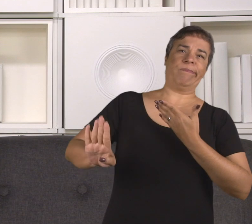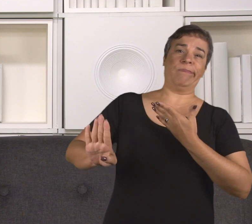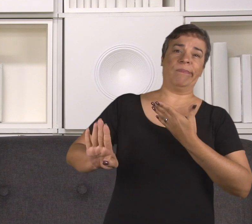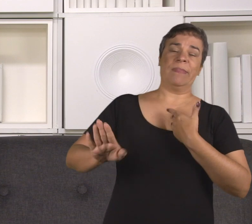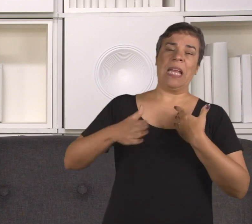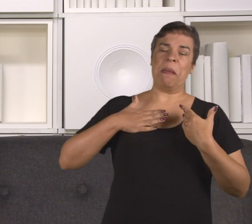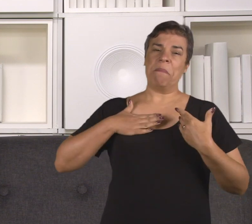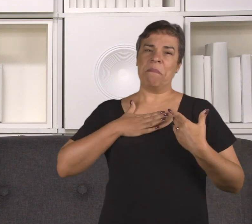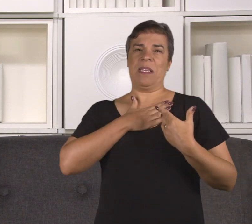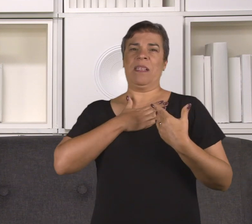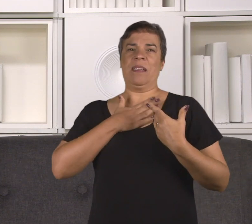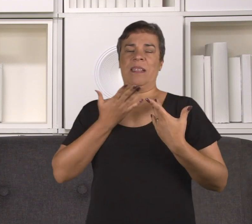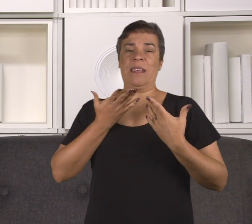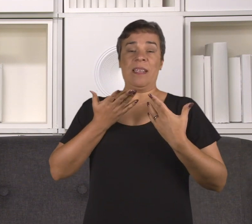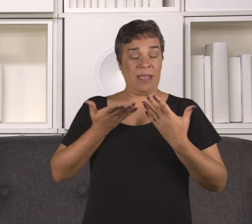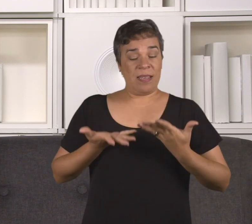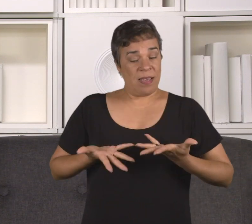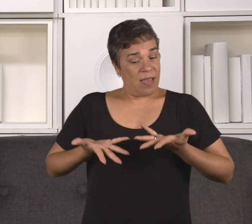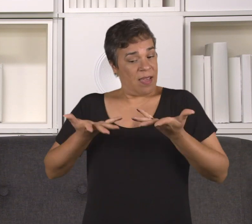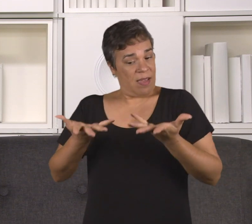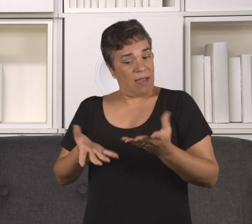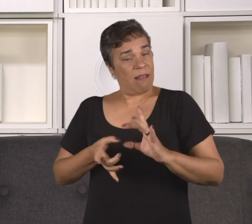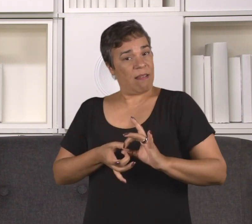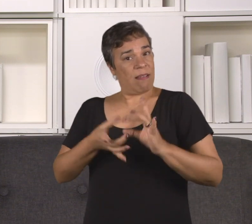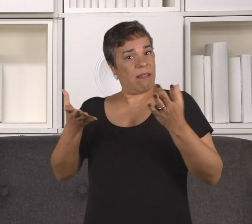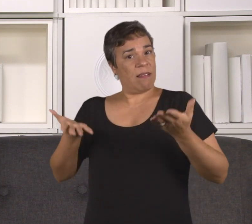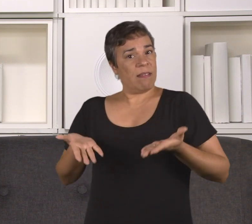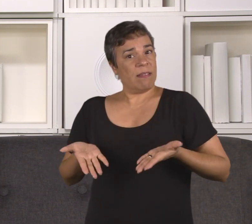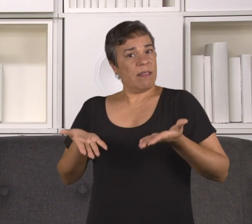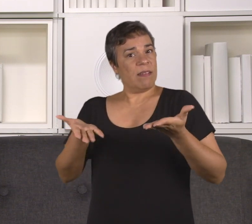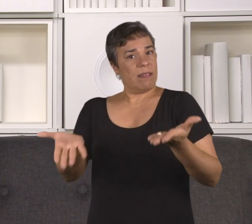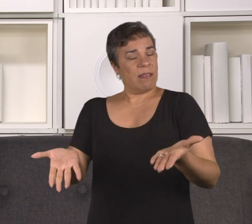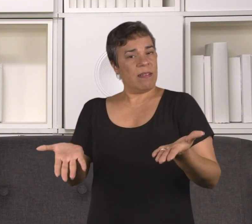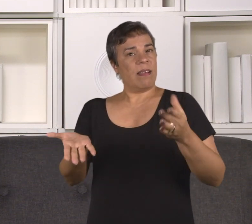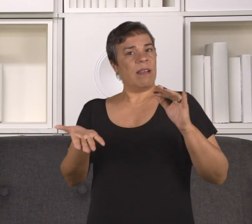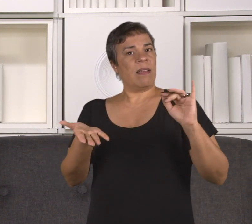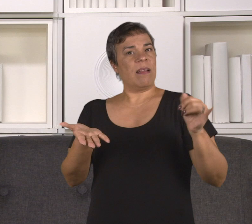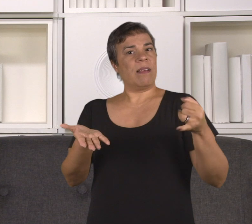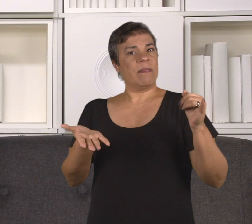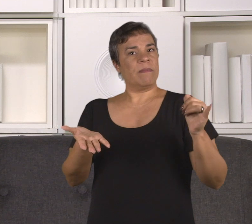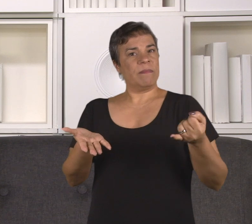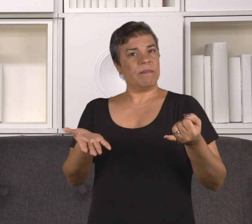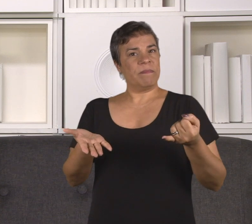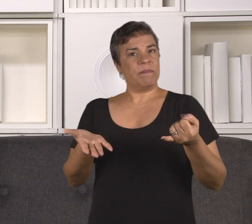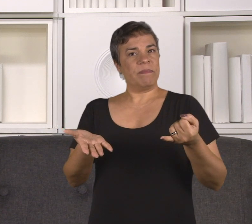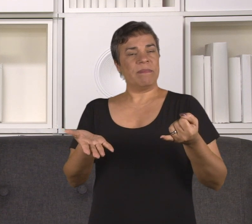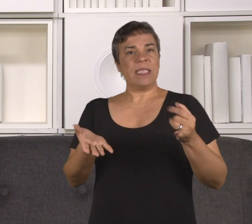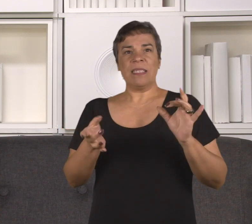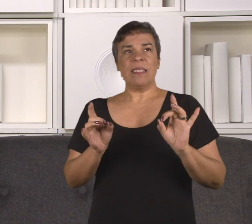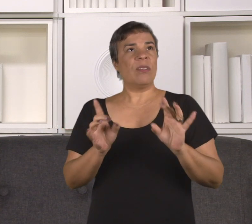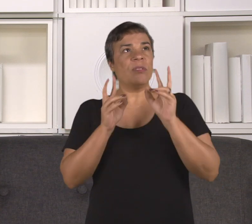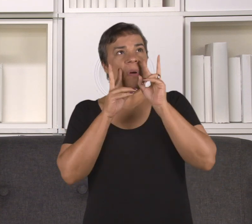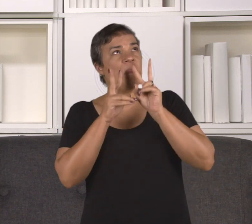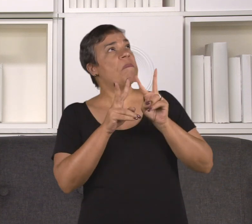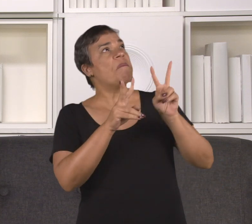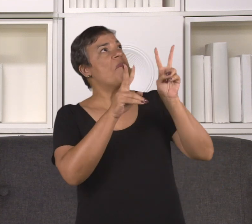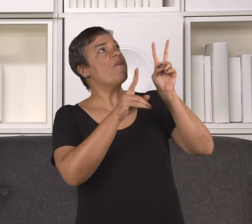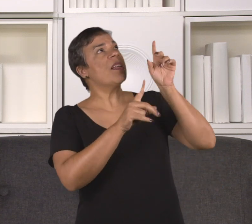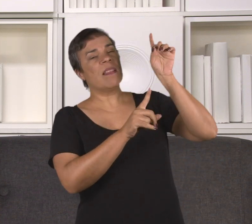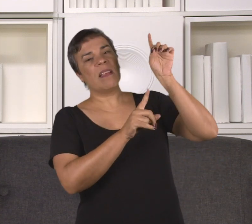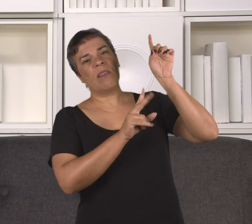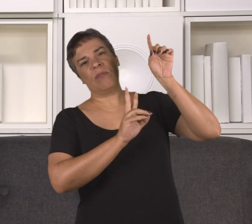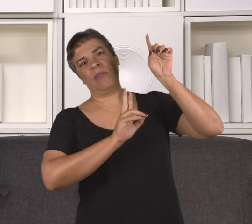e oportuniza que a gente possa não apenas olhar para Deus de